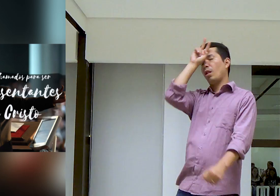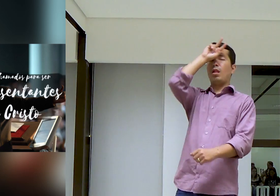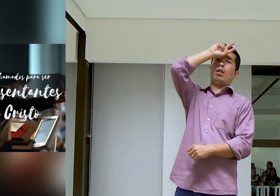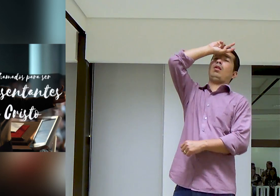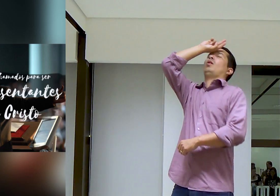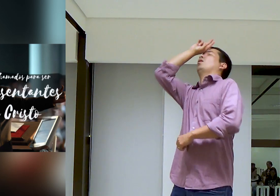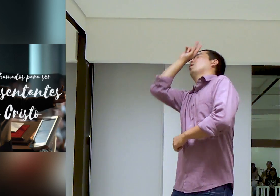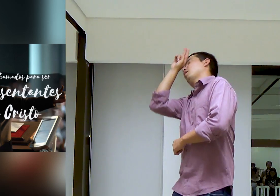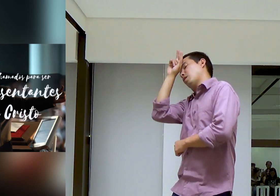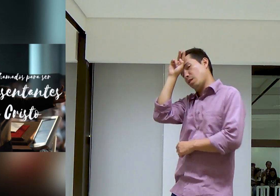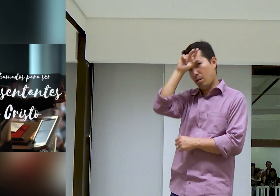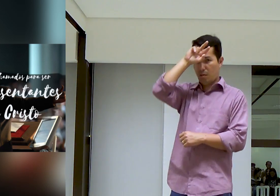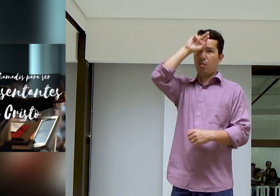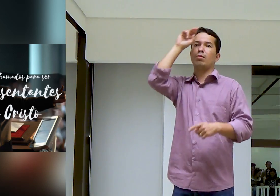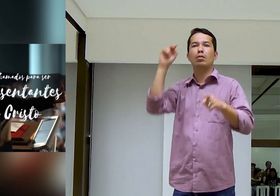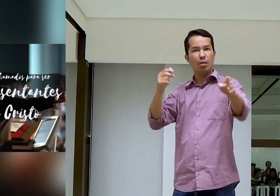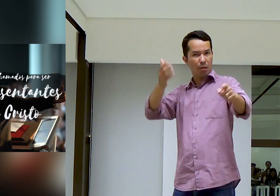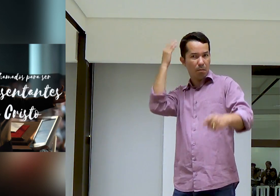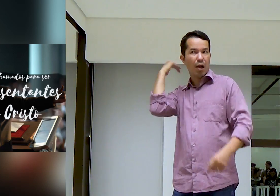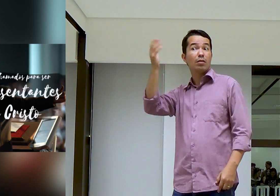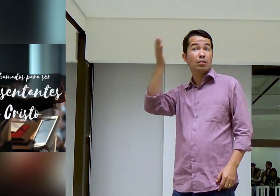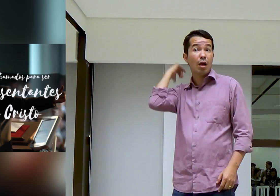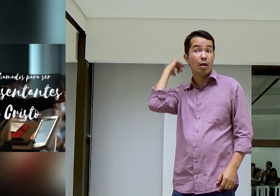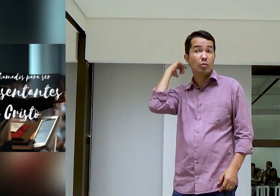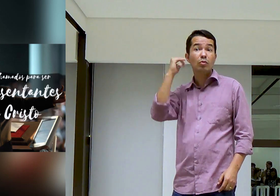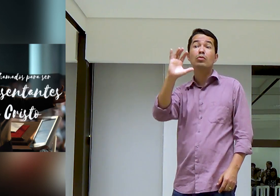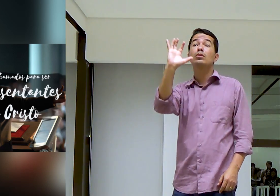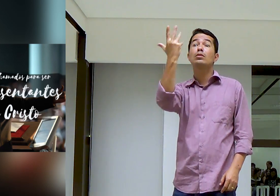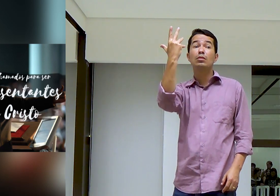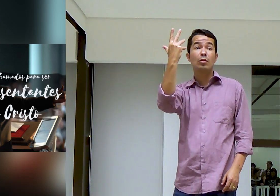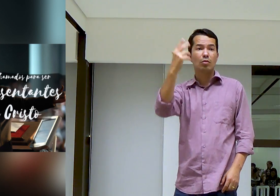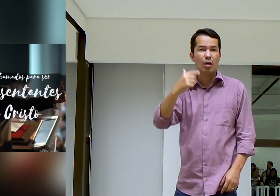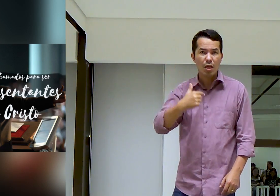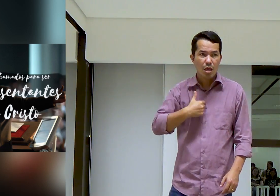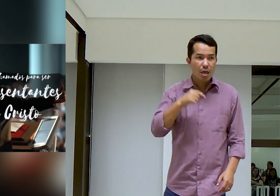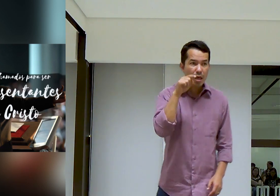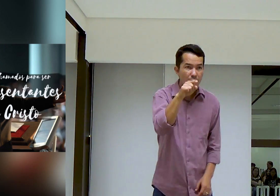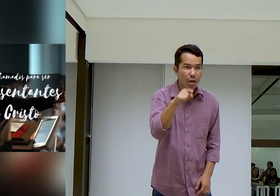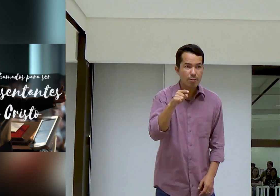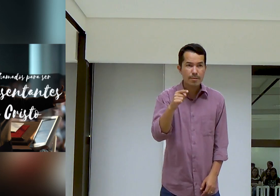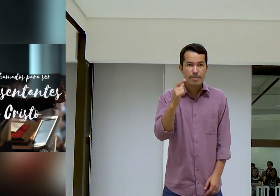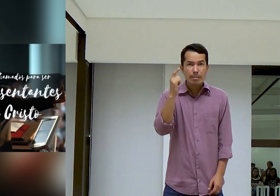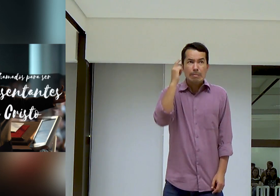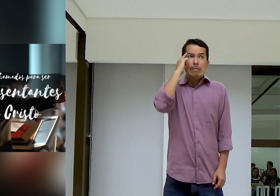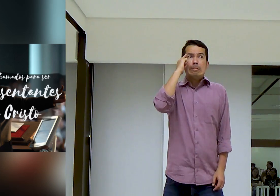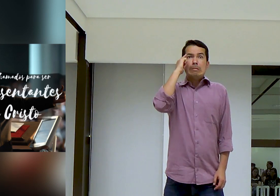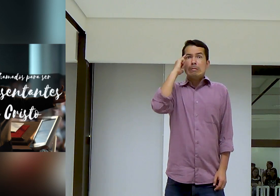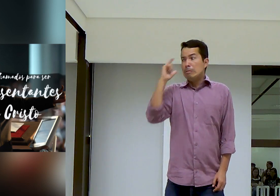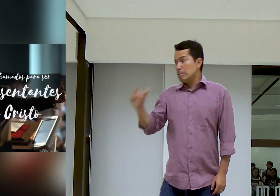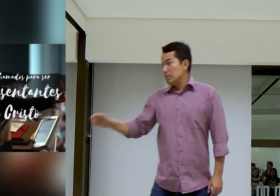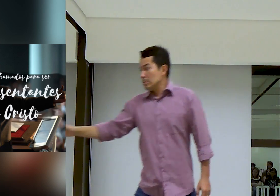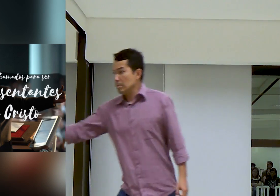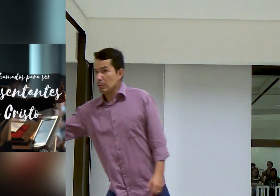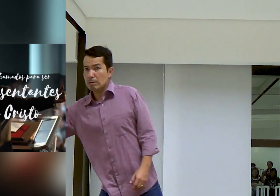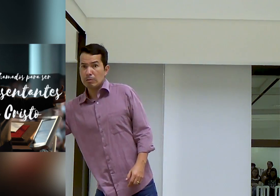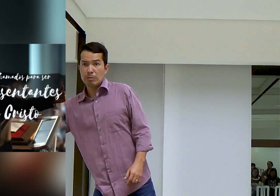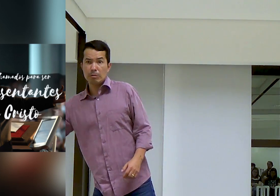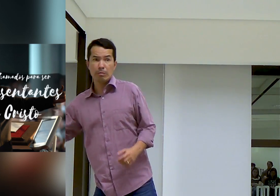testemunho dele é de alguém que bebia, se embriagava, tinha problema de alcoolismo. E um dia,